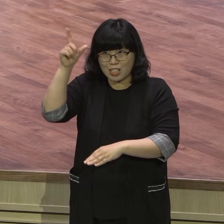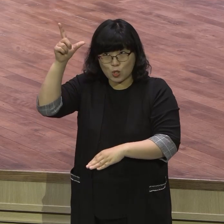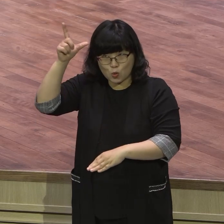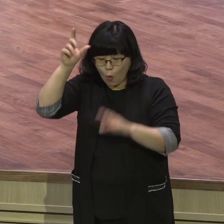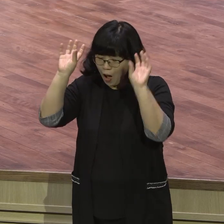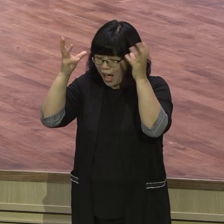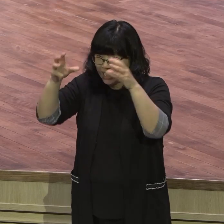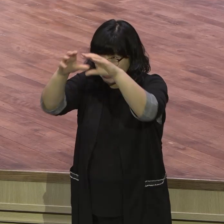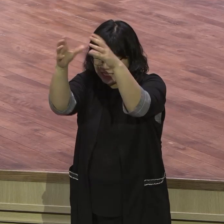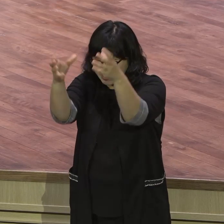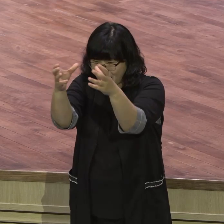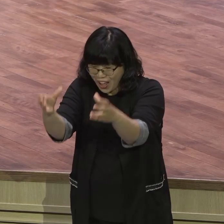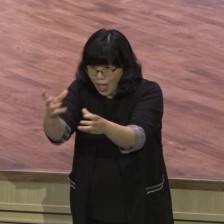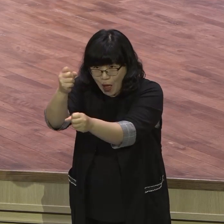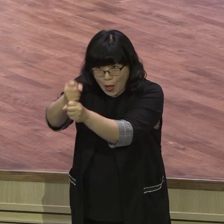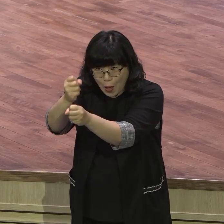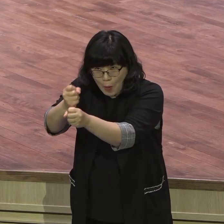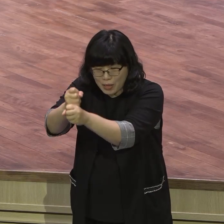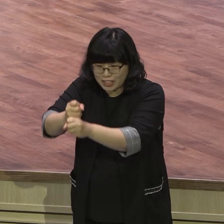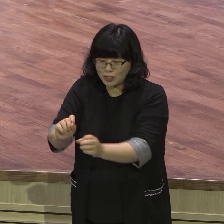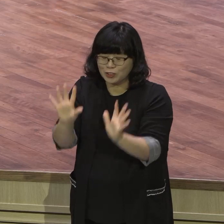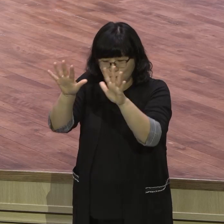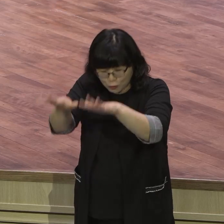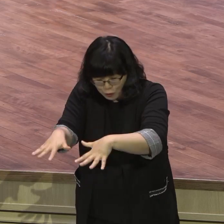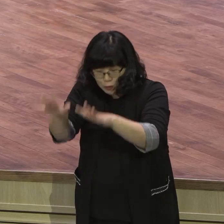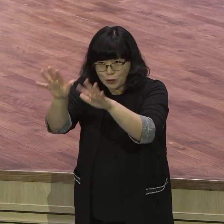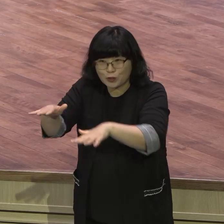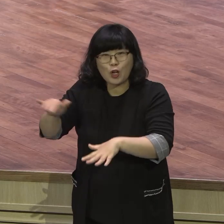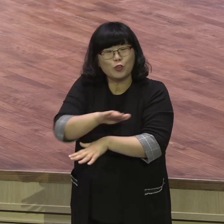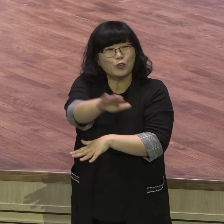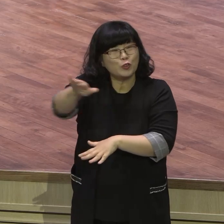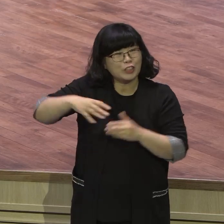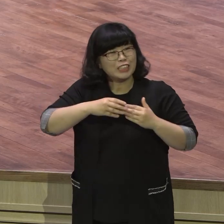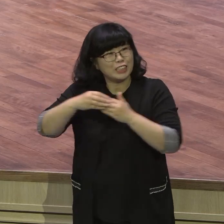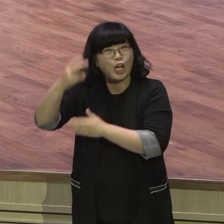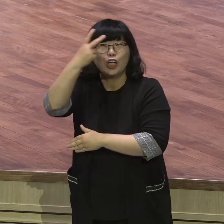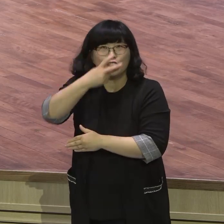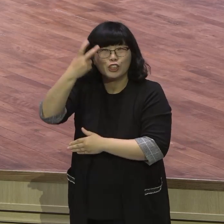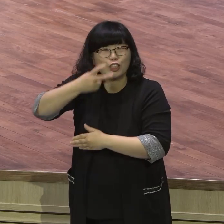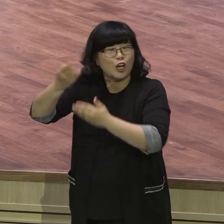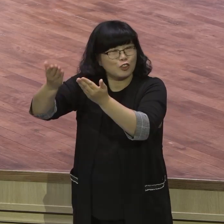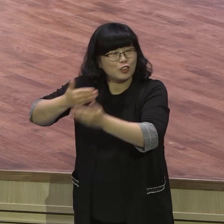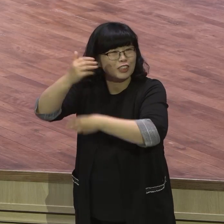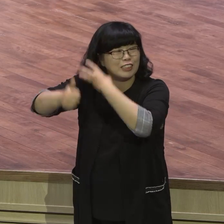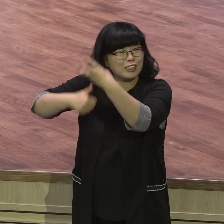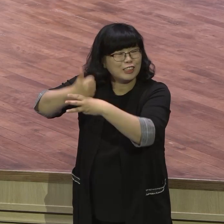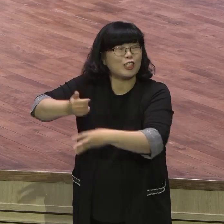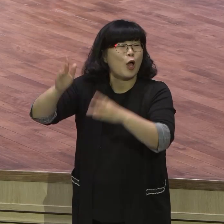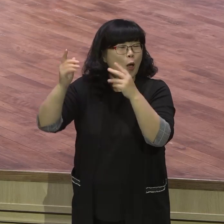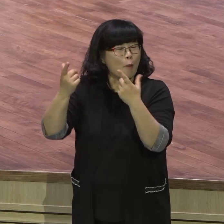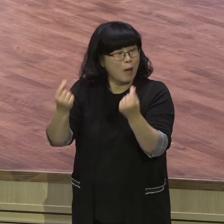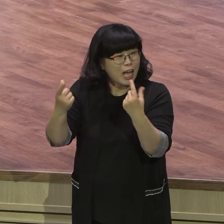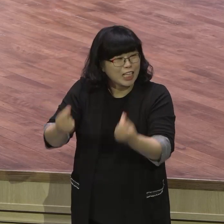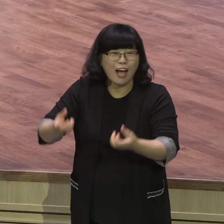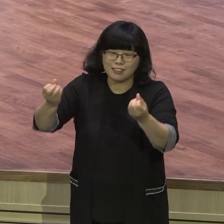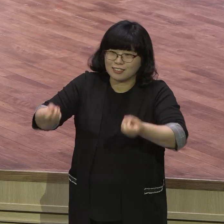고백하면서 재물을 들고 먹고 마시고 뛰놀았어요. 모세가 내려와 보니까 산에서 신에서 내려와 보니까